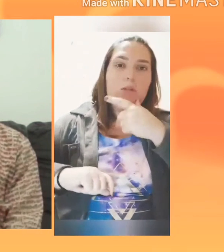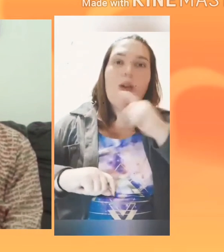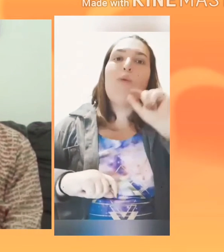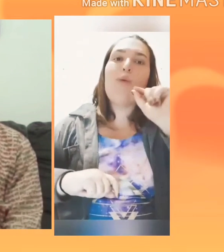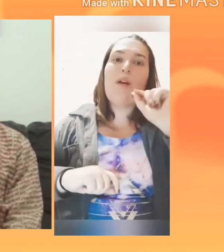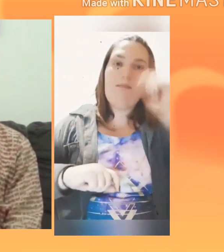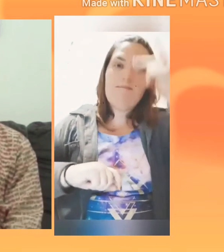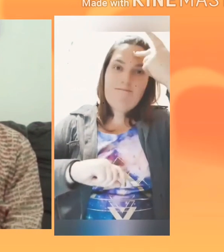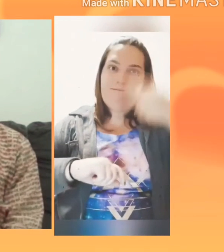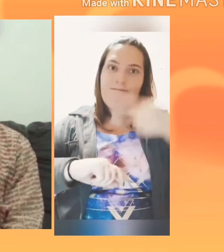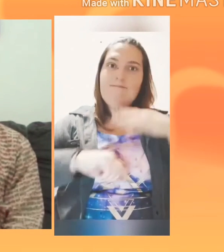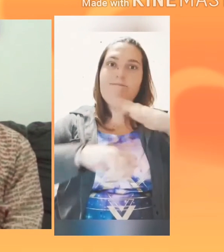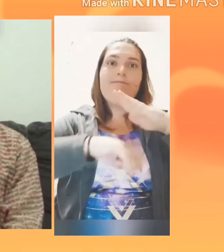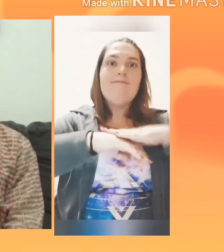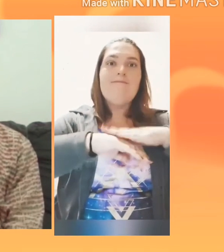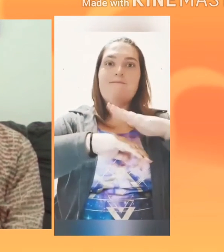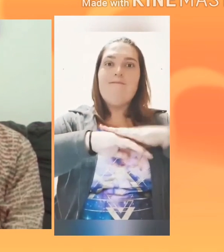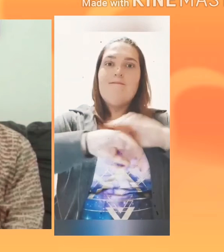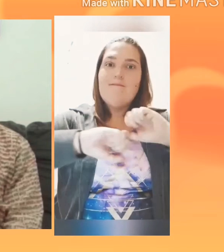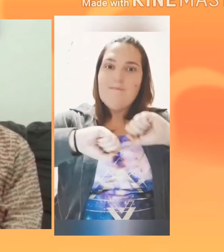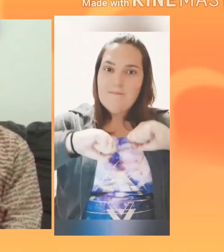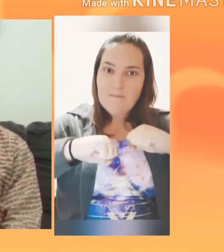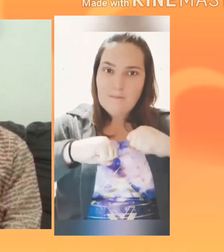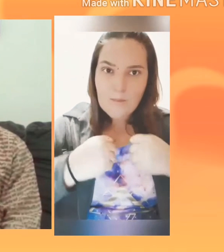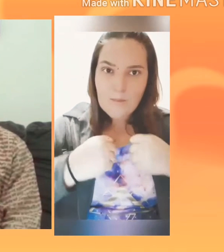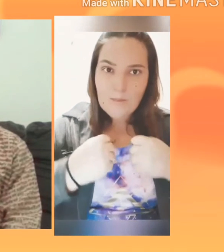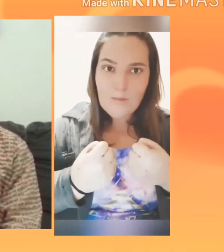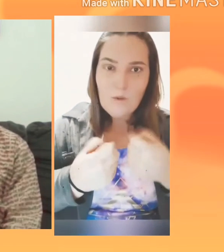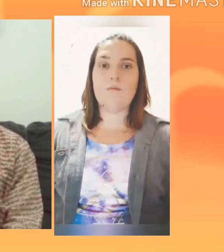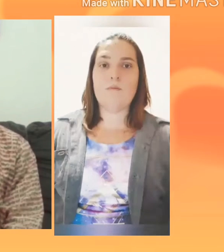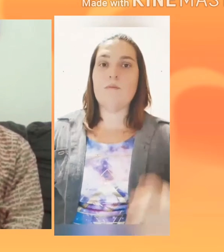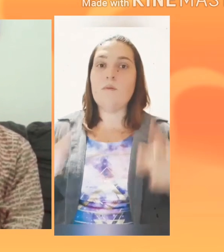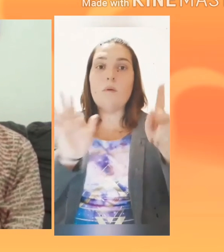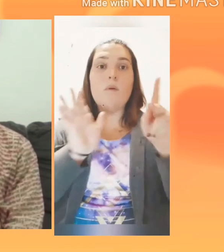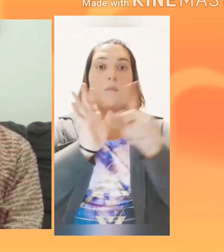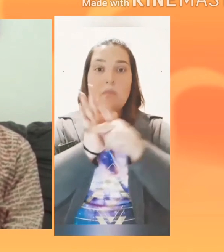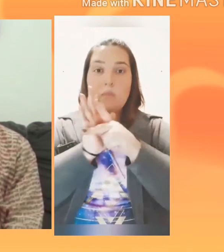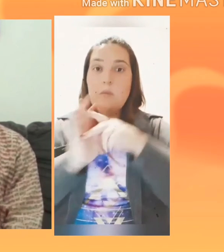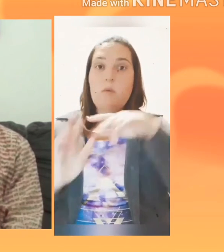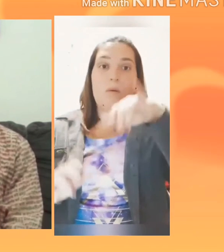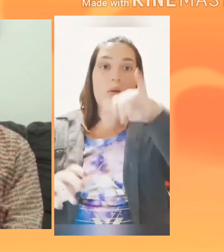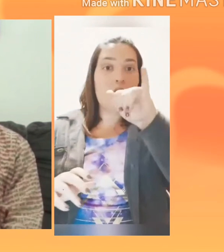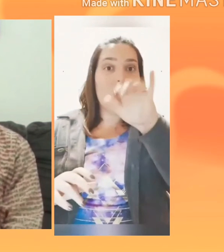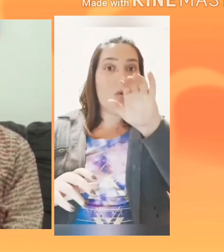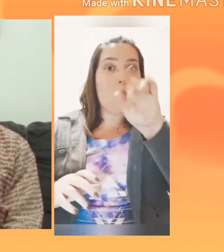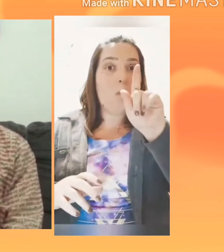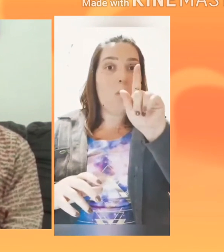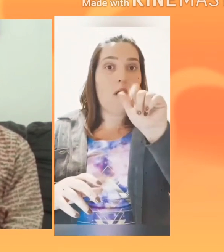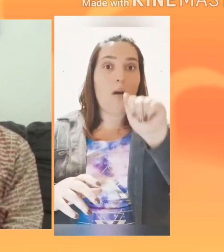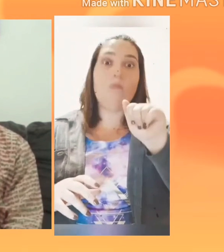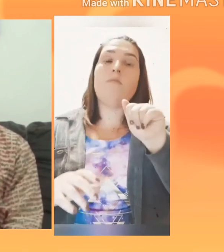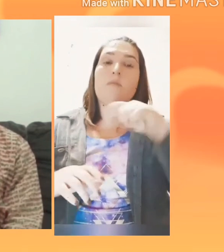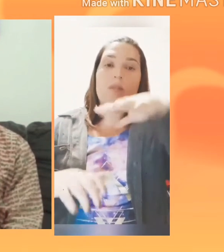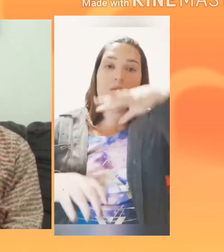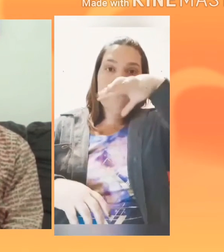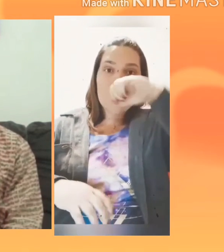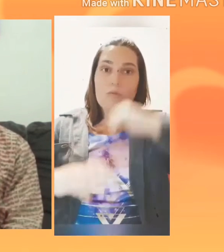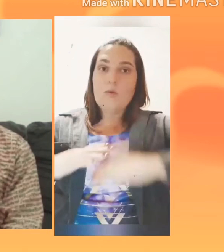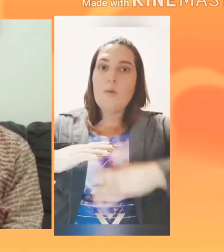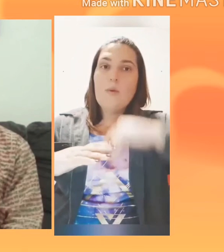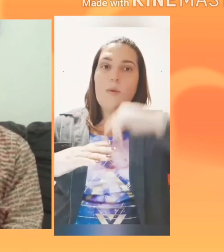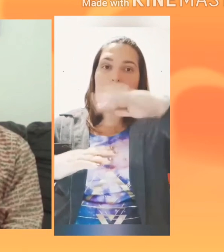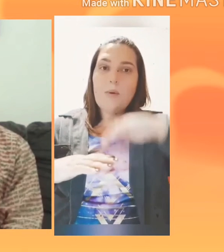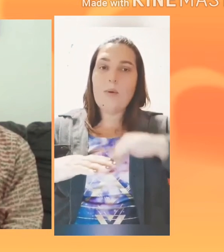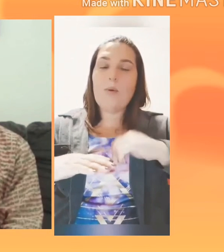E tinha lá na minha mente um pouco sobre o yoga, que algumas pessoas já tinham me dito na minha vida, sobre a respiração no yoga, que